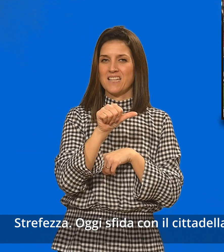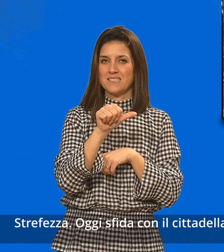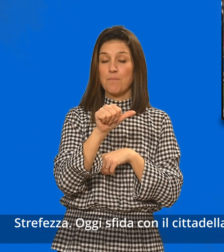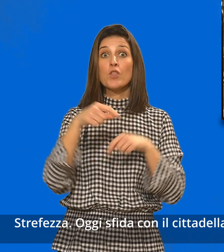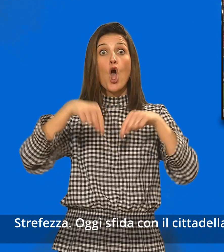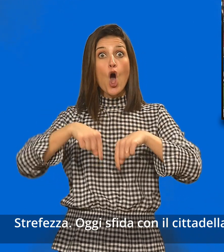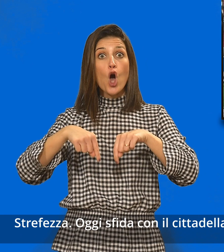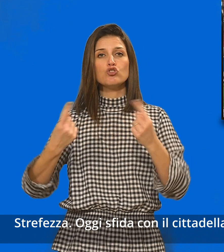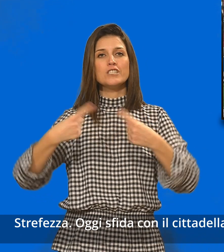cittadella